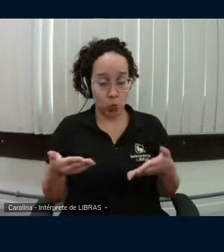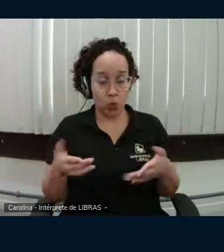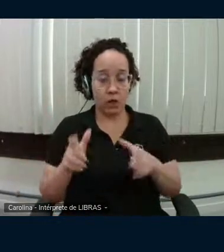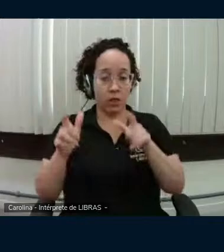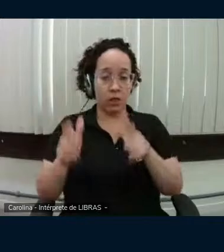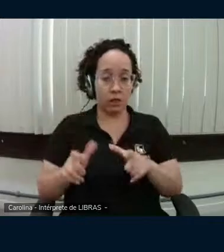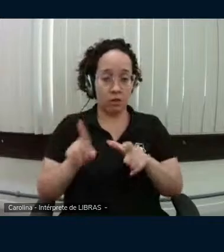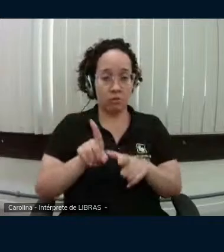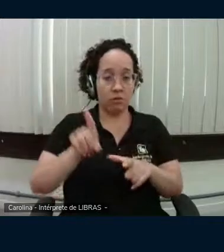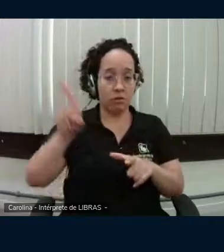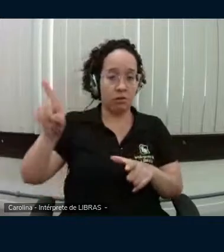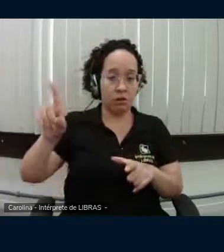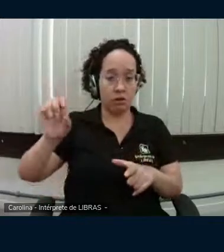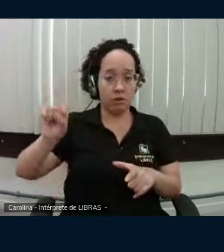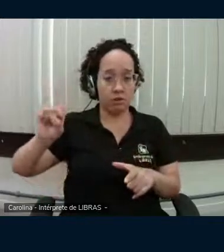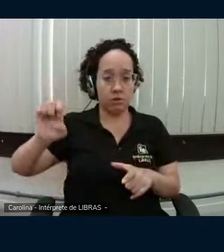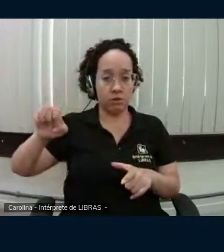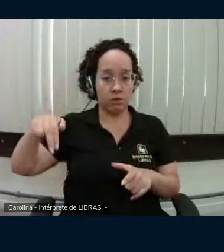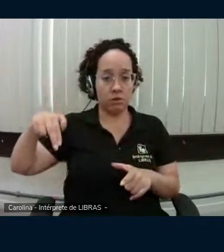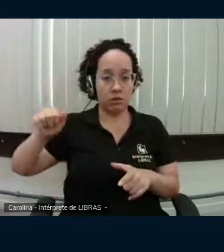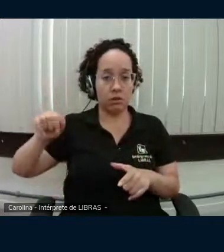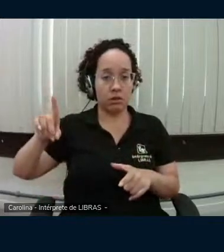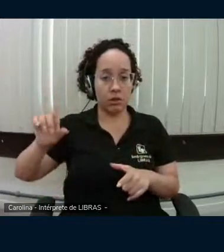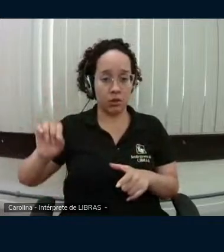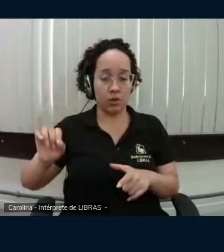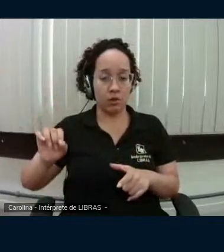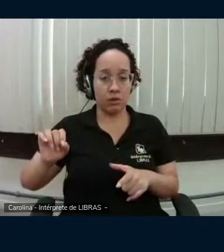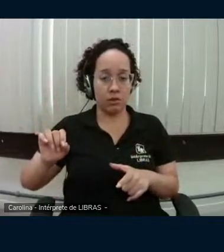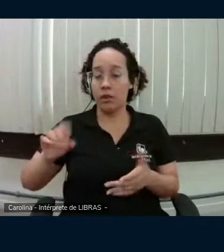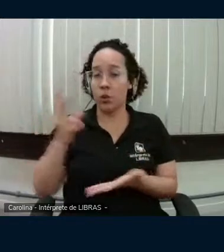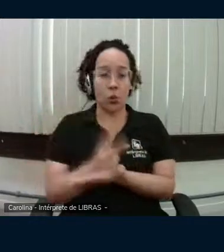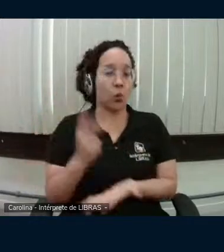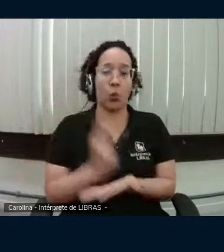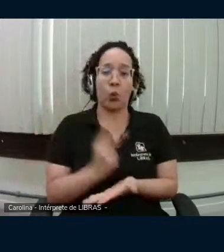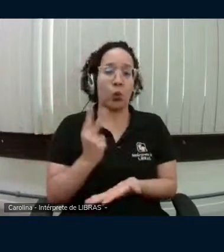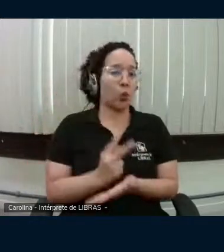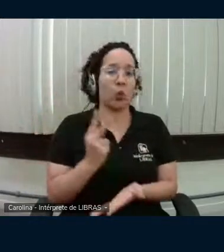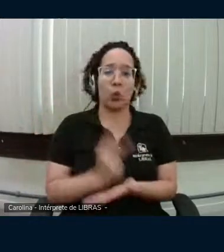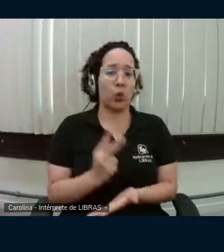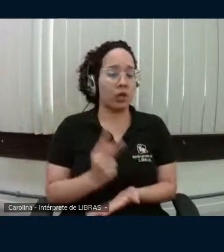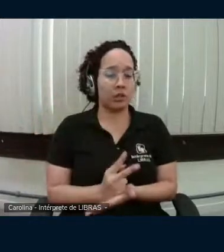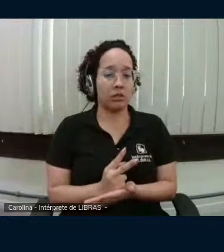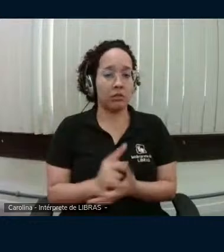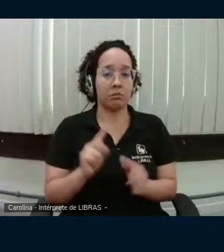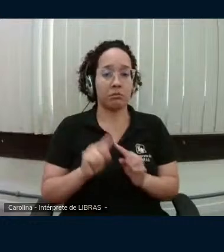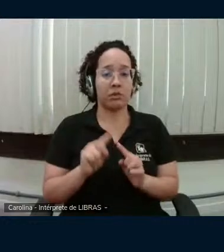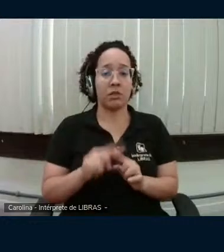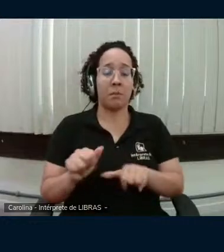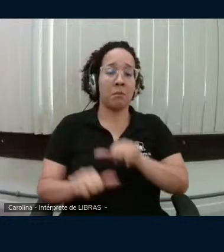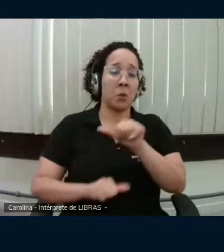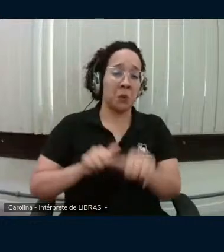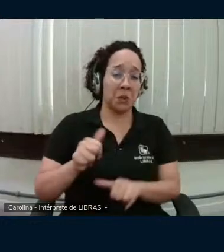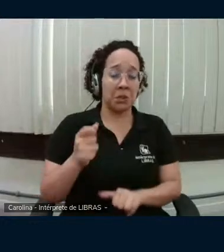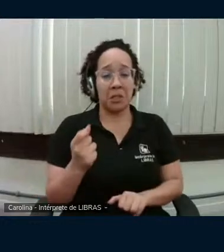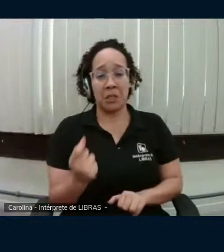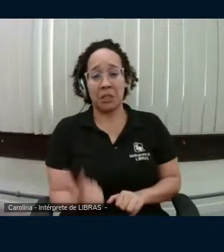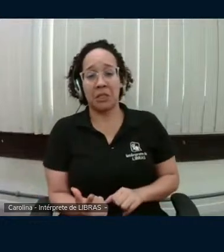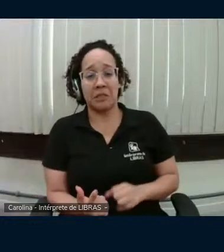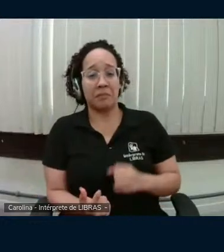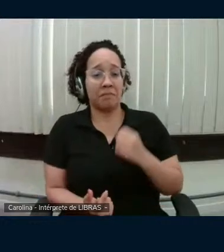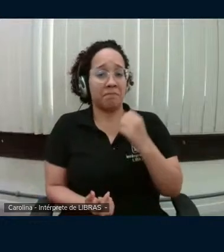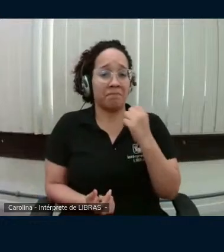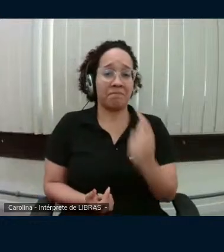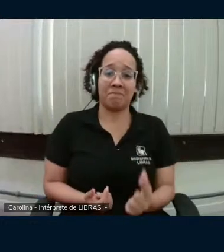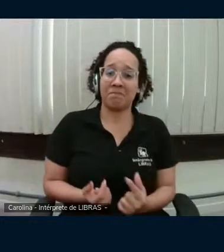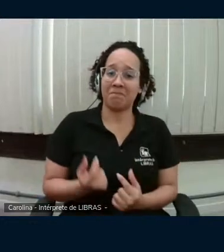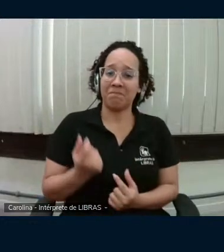a gente vai manter esse nem-nem. Porque muda muito pouca coisa, gente. Nenhum